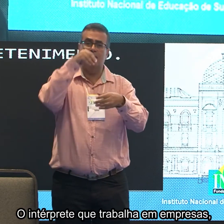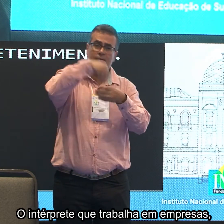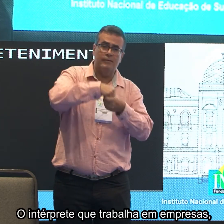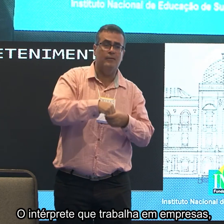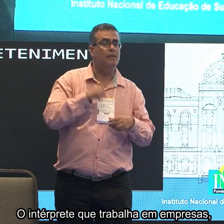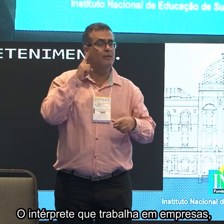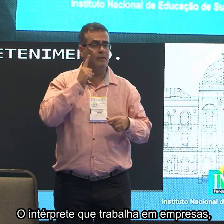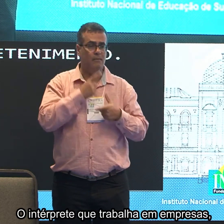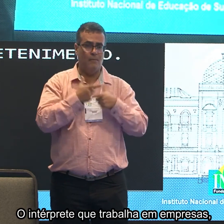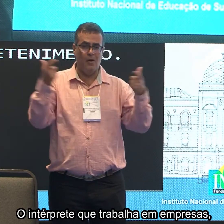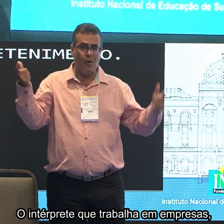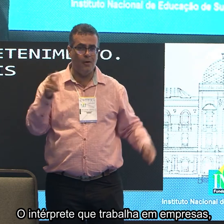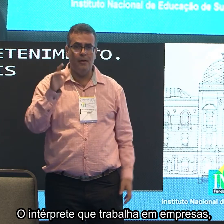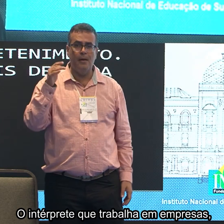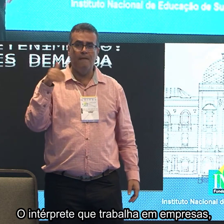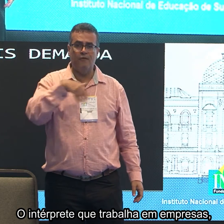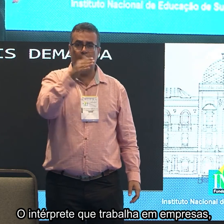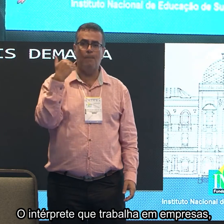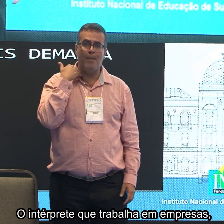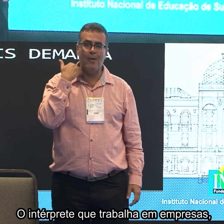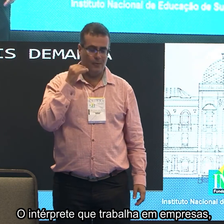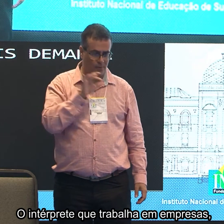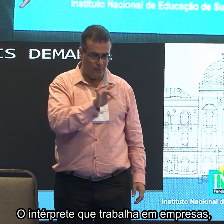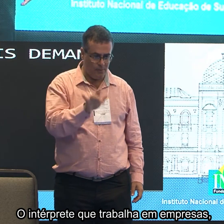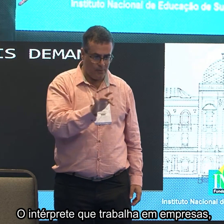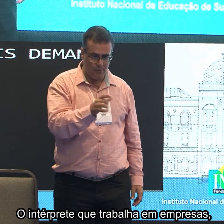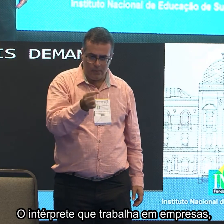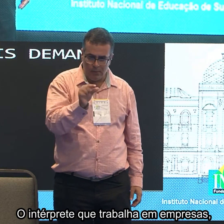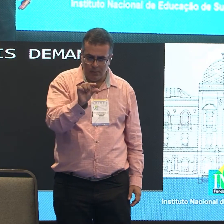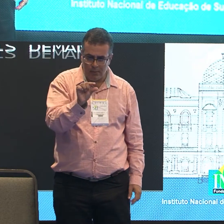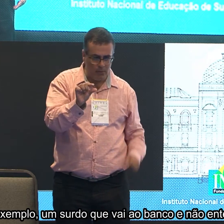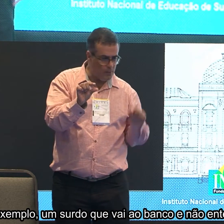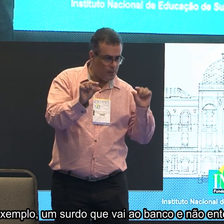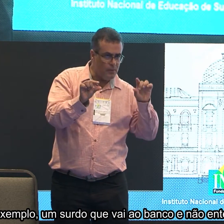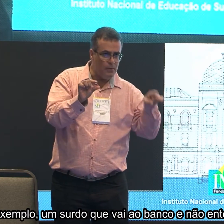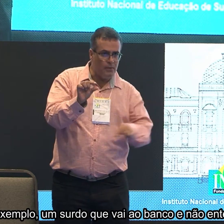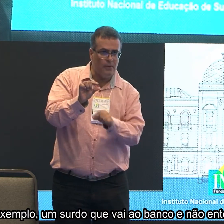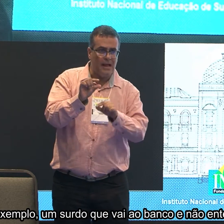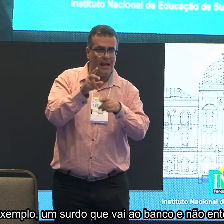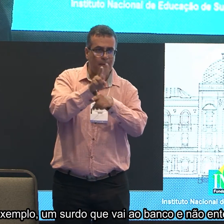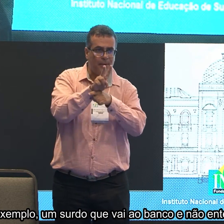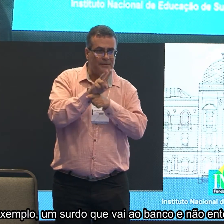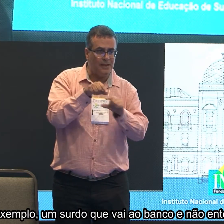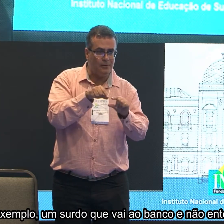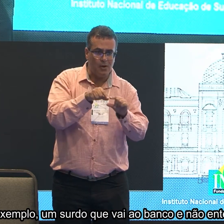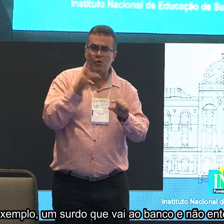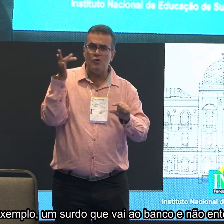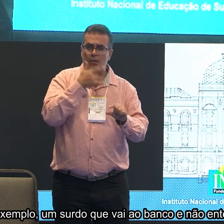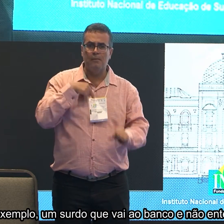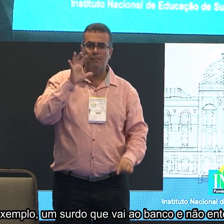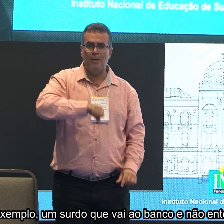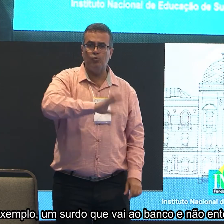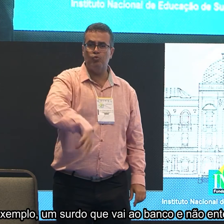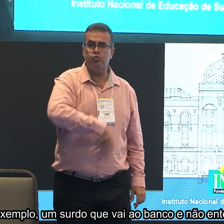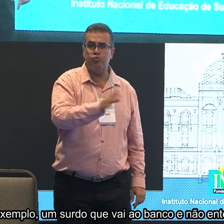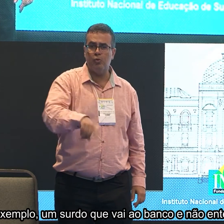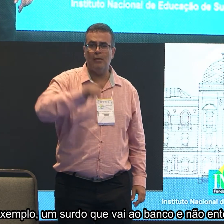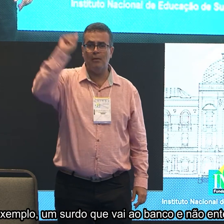Também o intérprete que trabalha em empresas, por exemplo, um surdo que vai ao banco